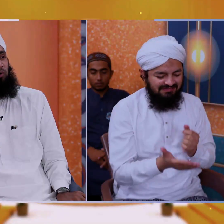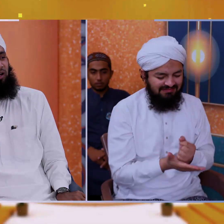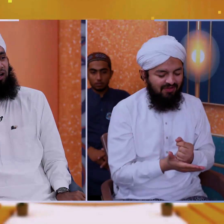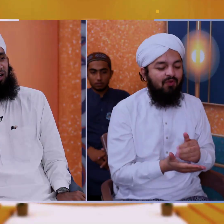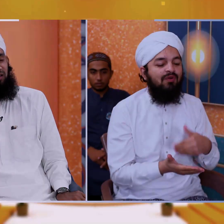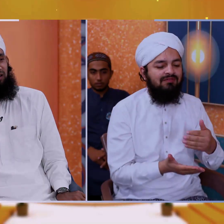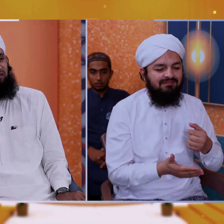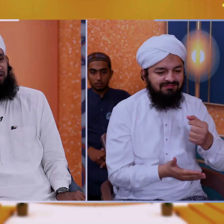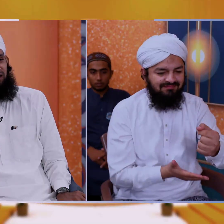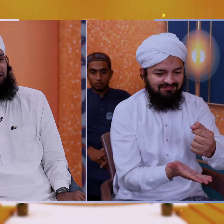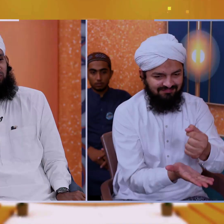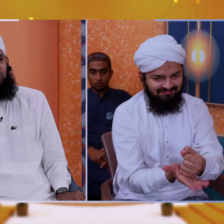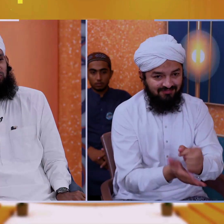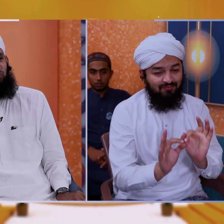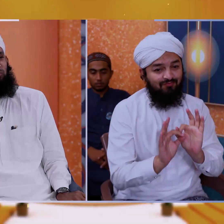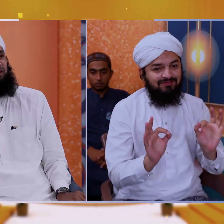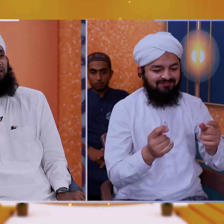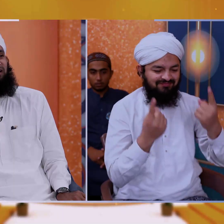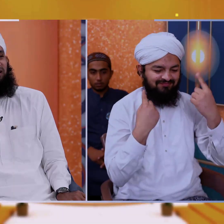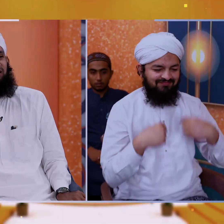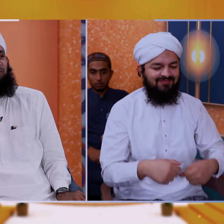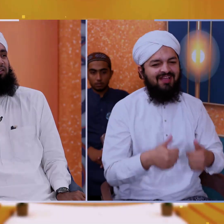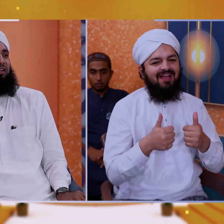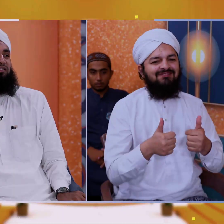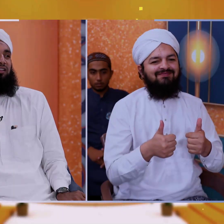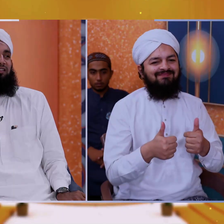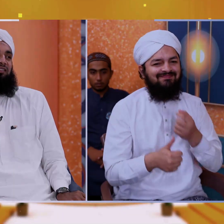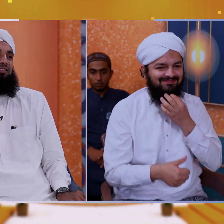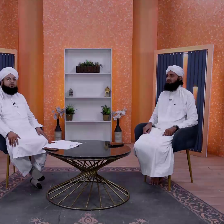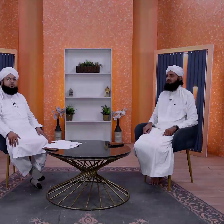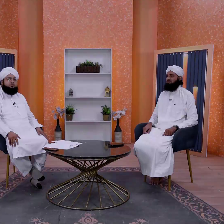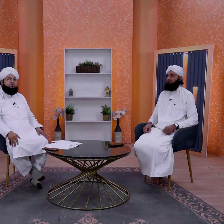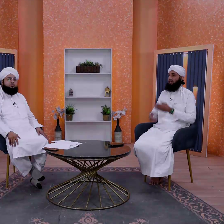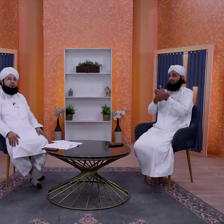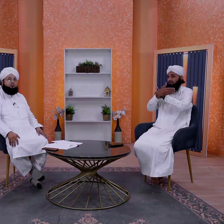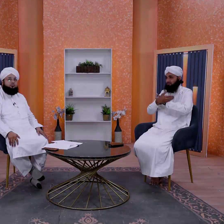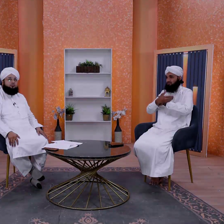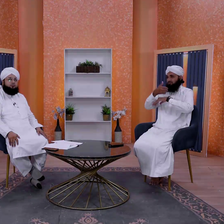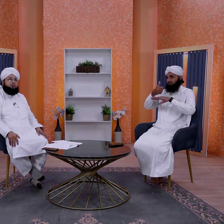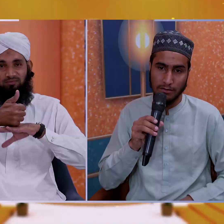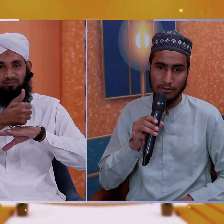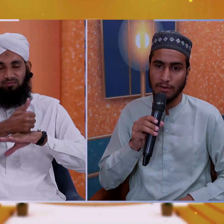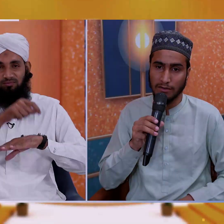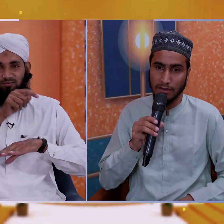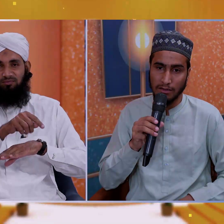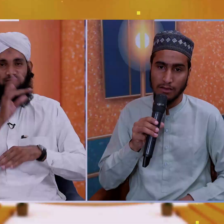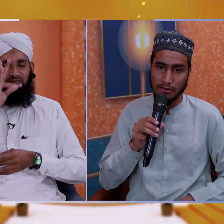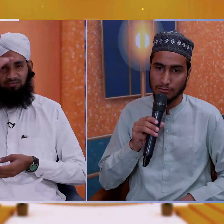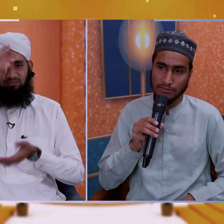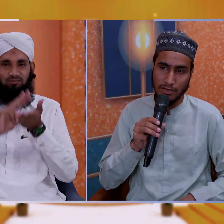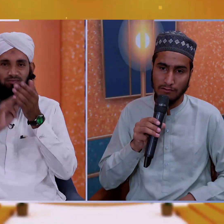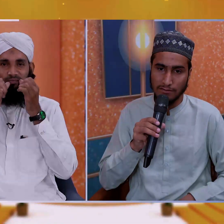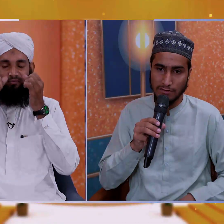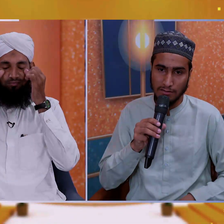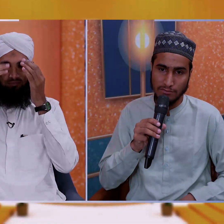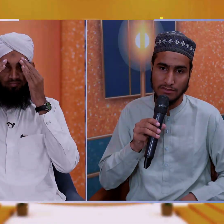دھوپ اور آدھا سایہ اگر ہو تو اس میں نہیں بیٹھنا چاہیے. 4 زانوں یعنی بالکی مار کر بیٹھنا حضور